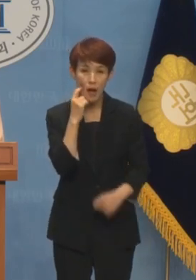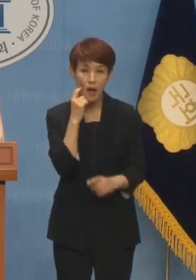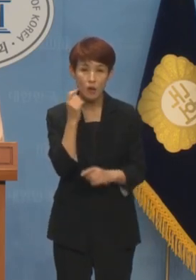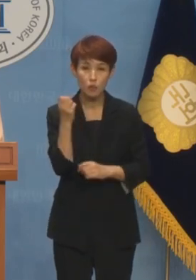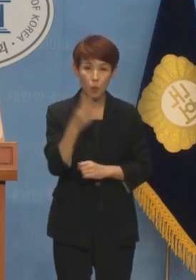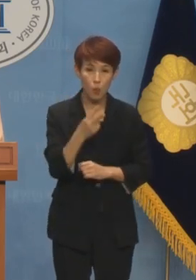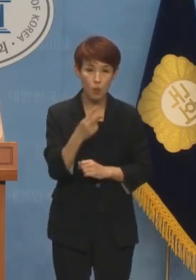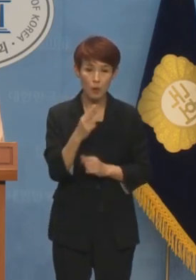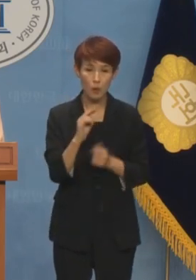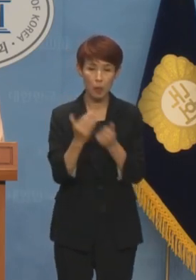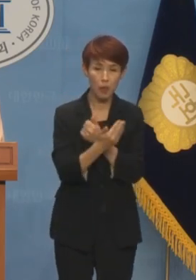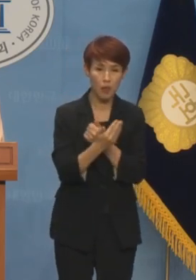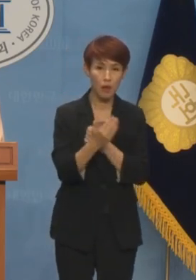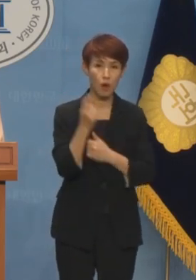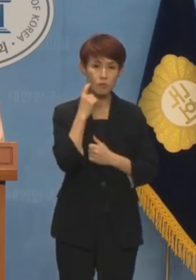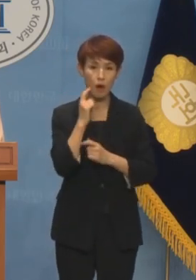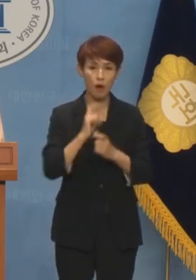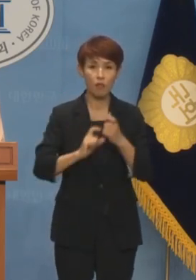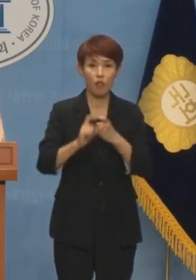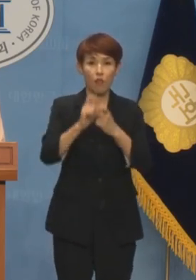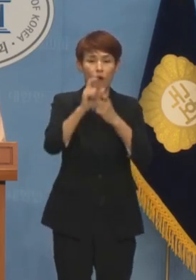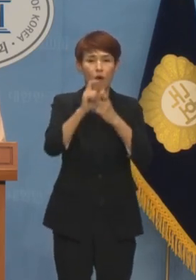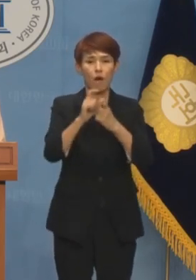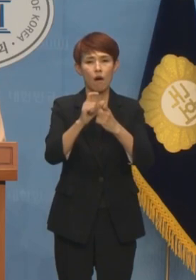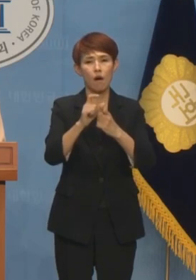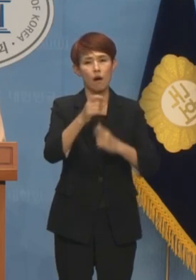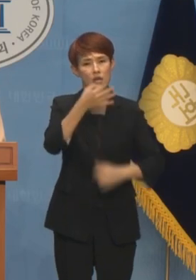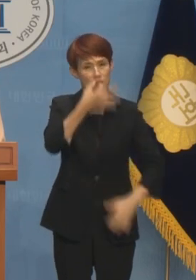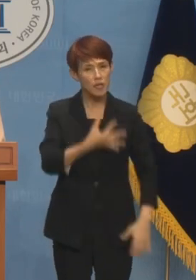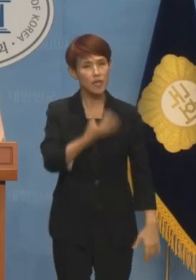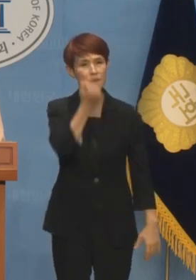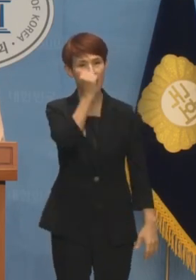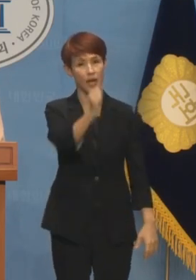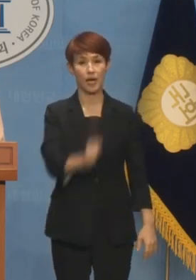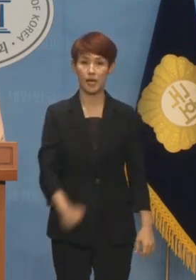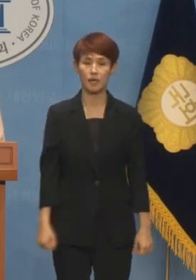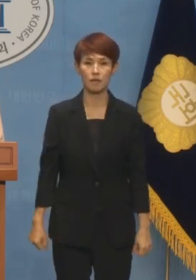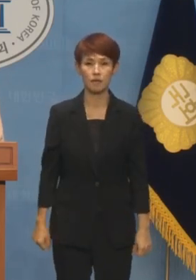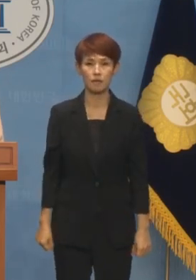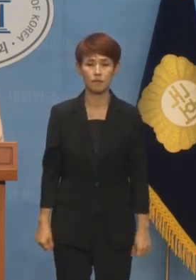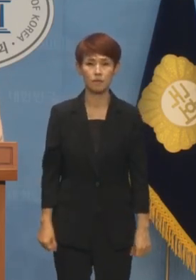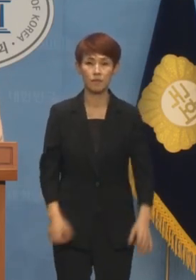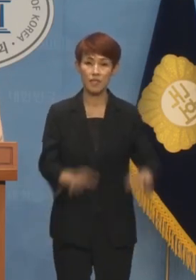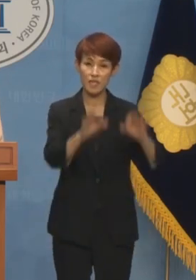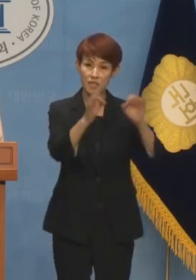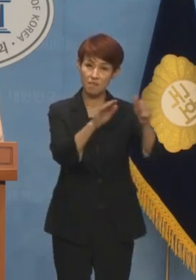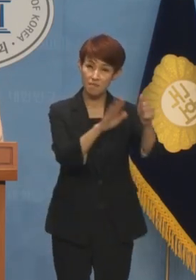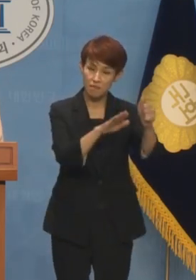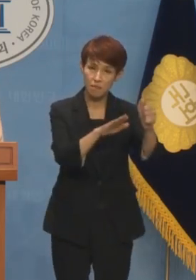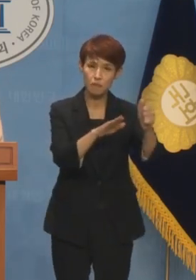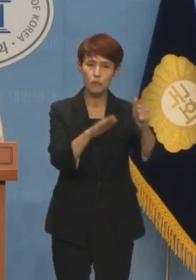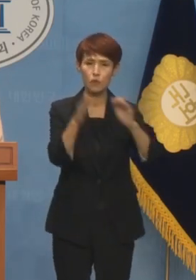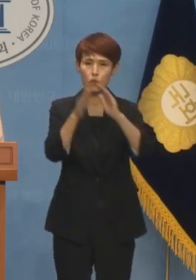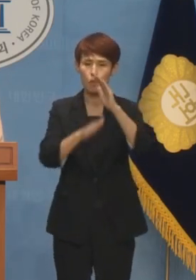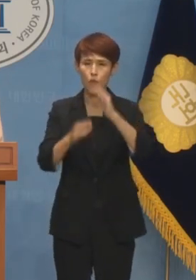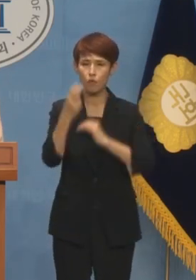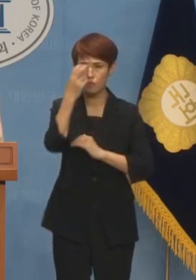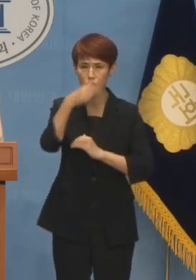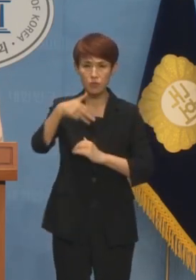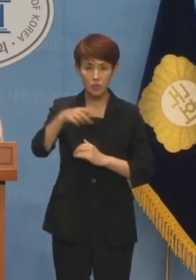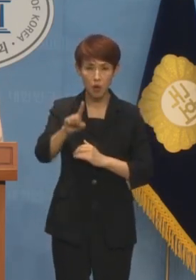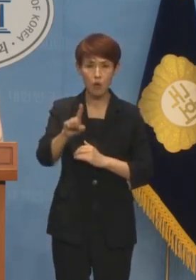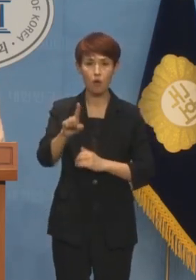되고 하루하루 숨쉬기가 벅찰 겁니다. 김 사령관은 굳이 공수처나